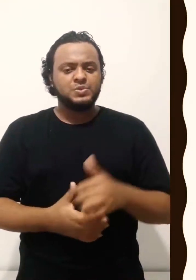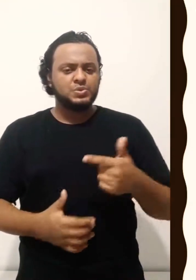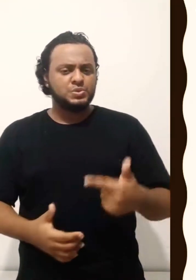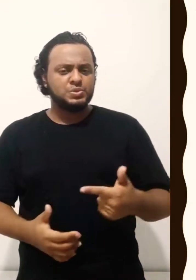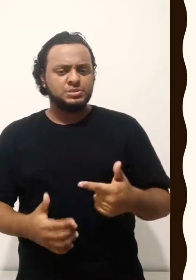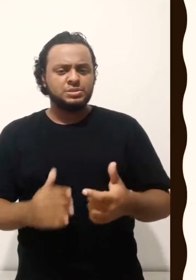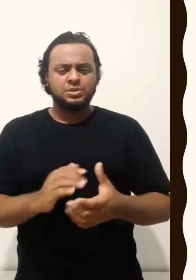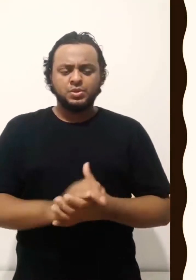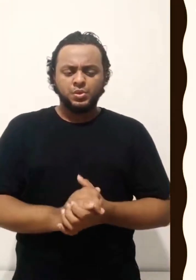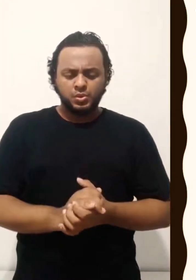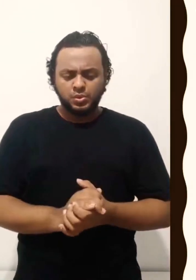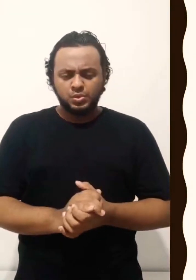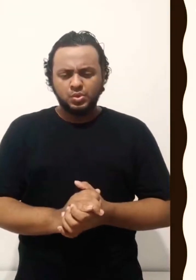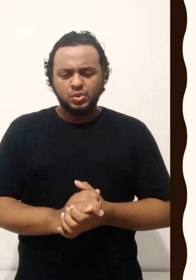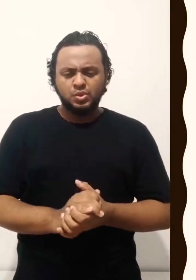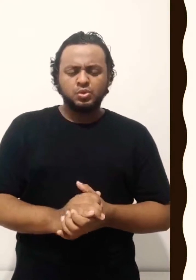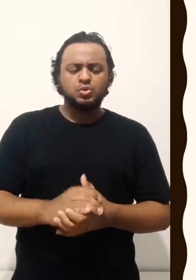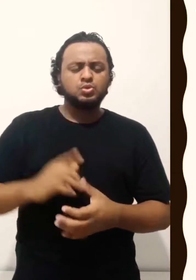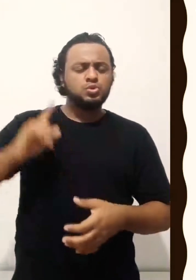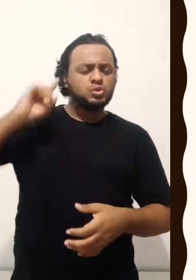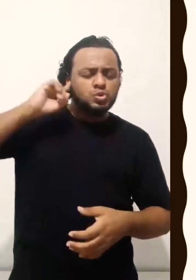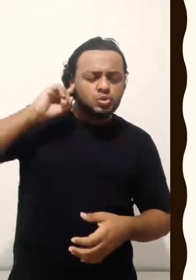Segundo, todo surdo é mudo?